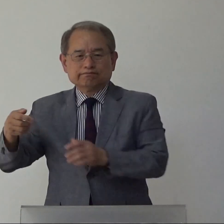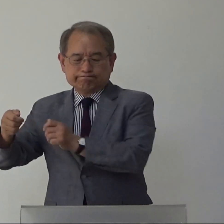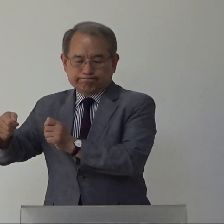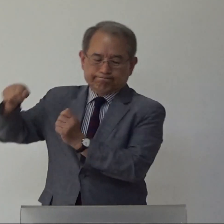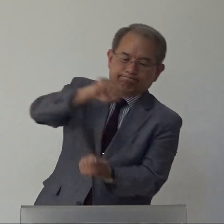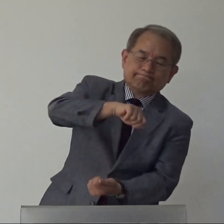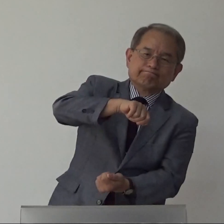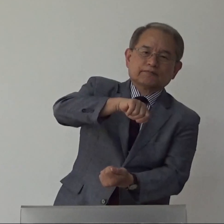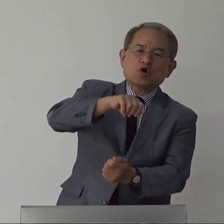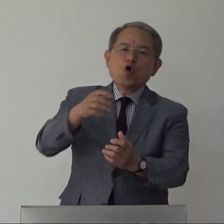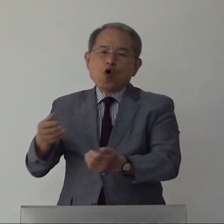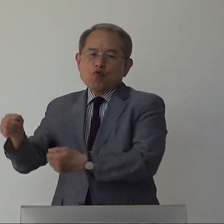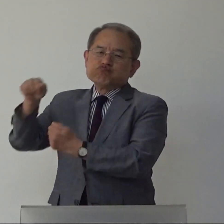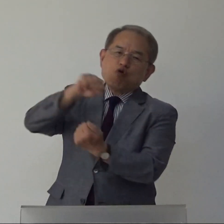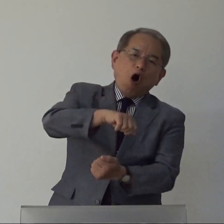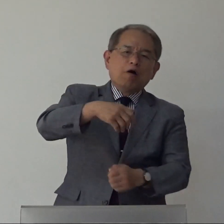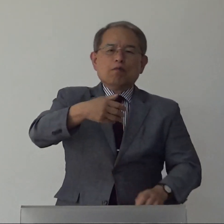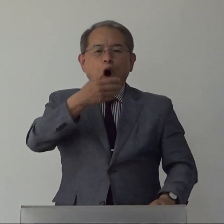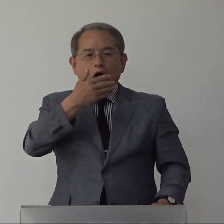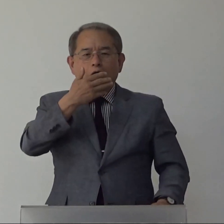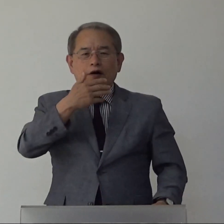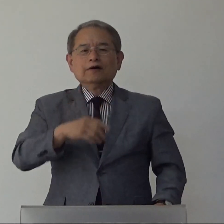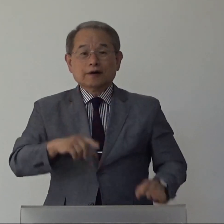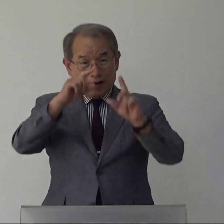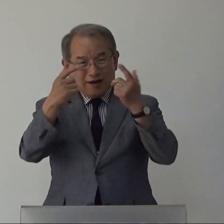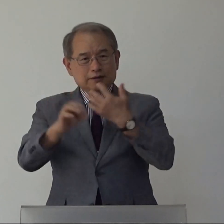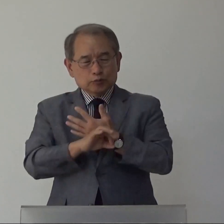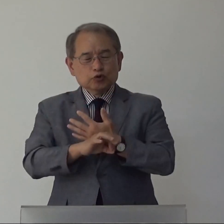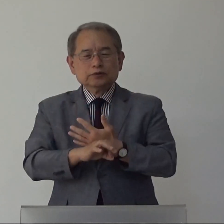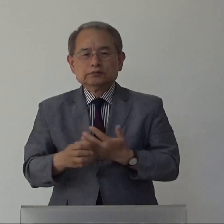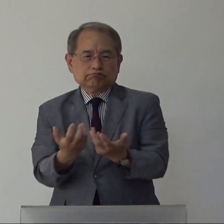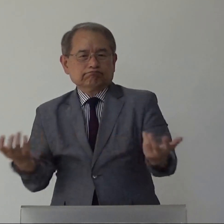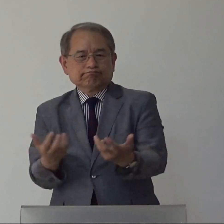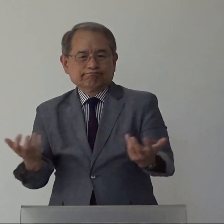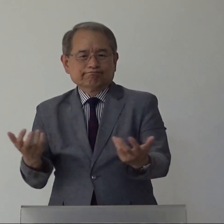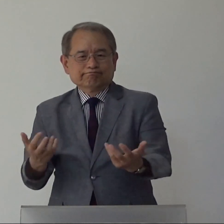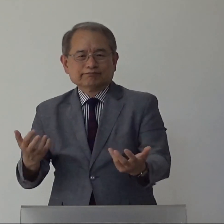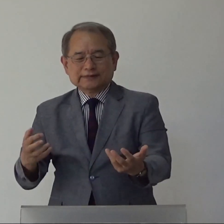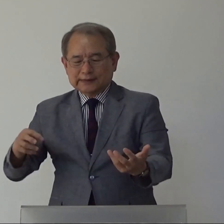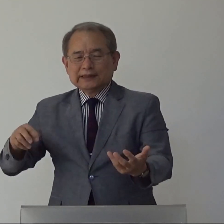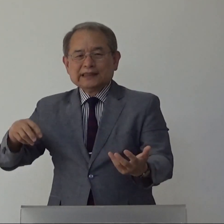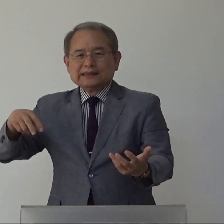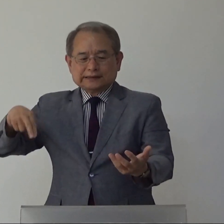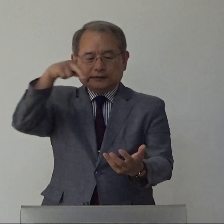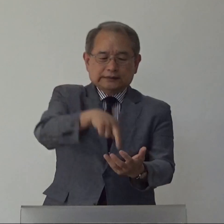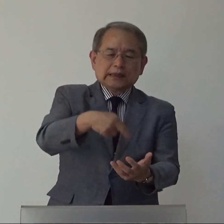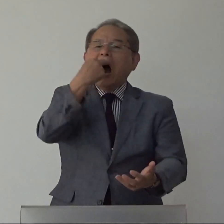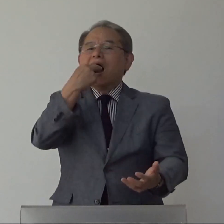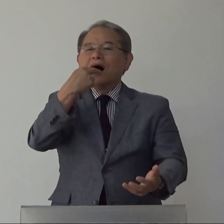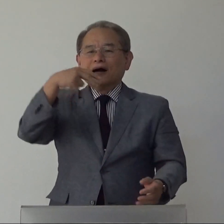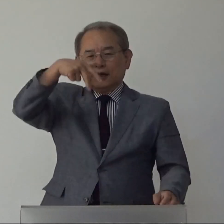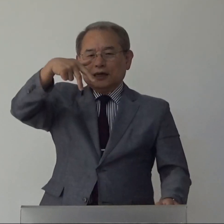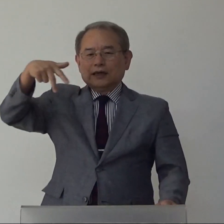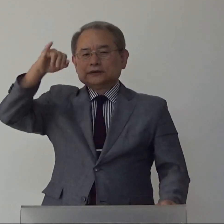부먹으로 먹을 것이냐, 소스를 다 부어서 탕수육에 부어서 한꺼번에 부어서 먹을